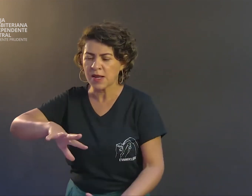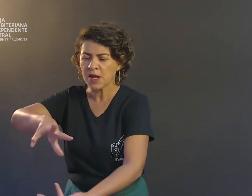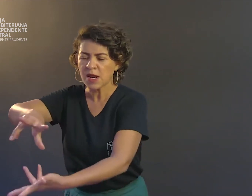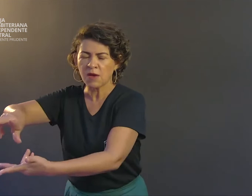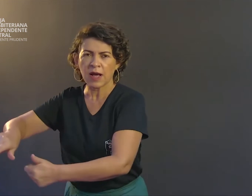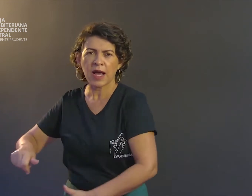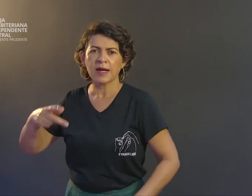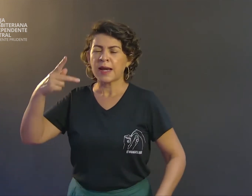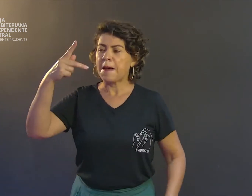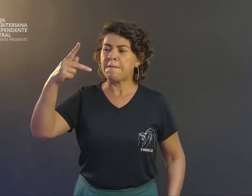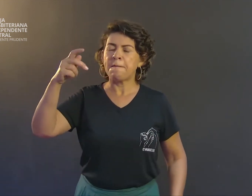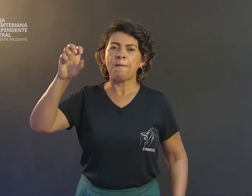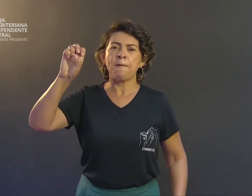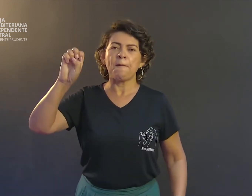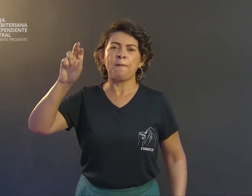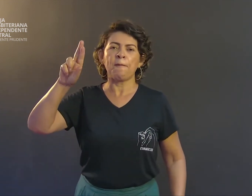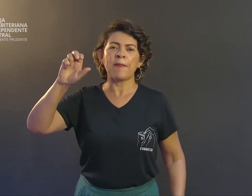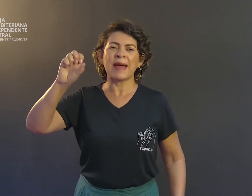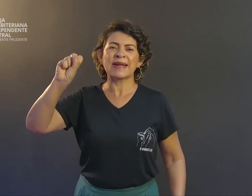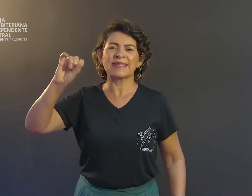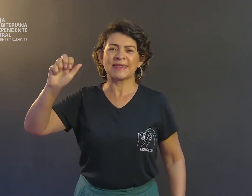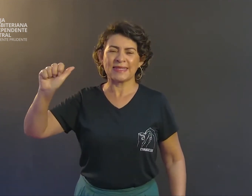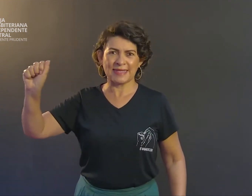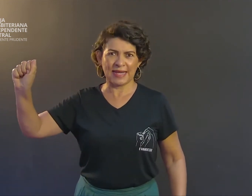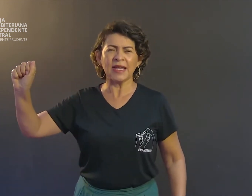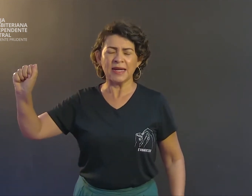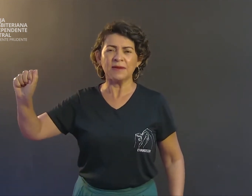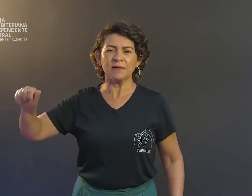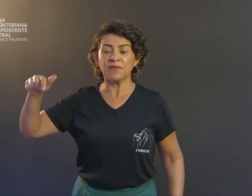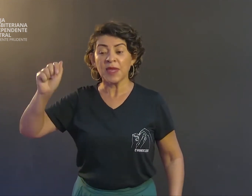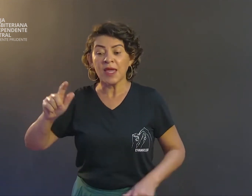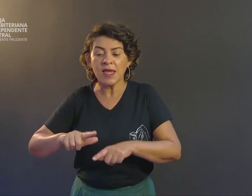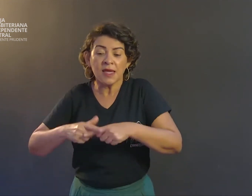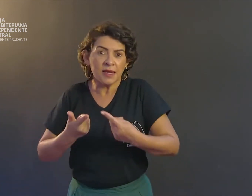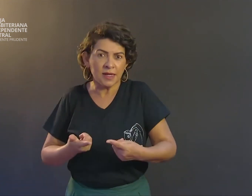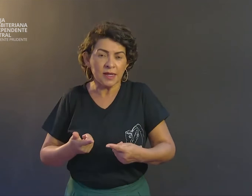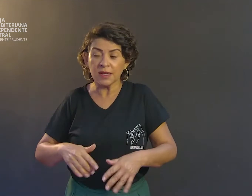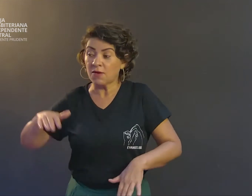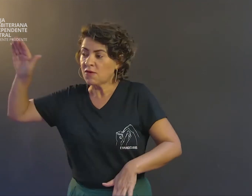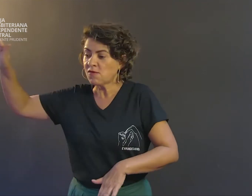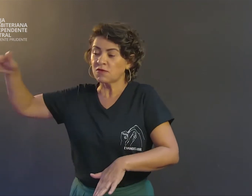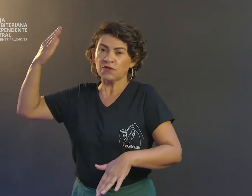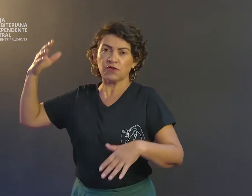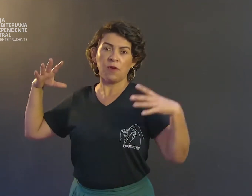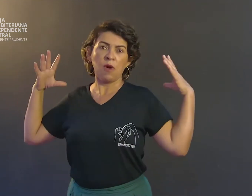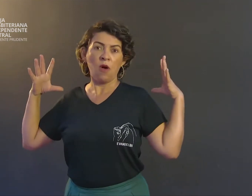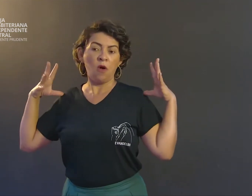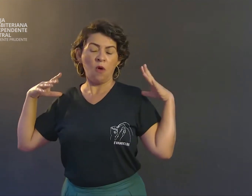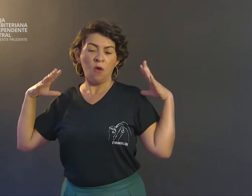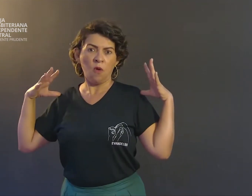o arcanjo Miguel, príncipe da nação de Israel, para